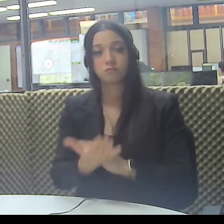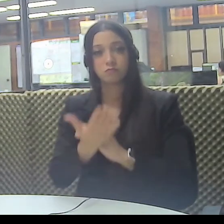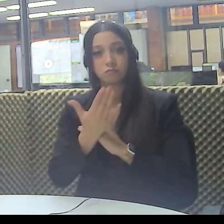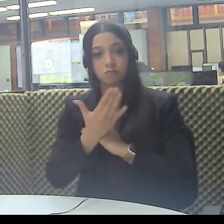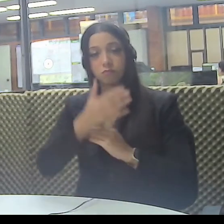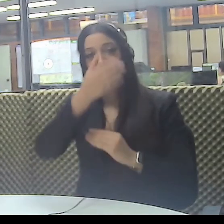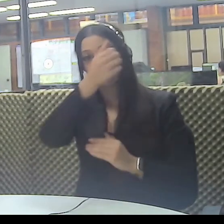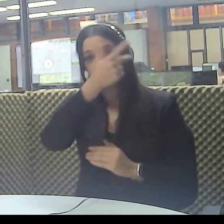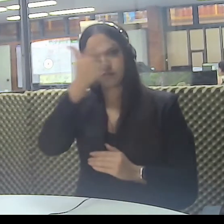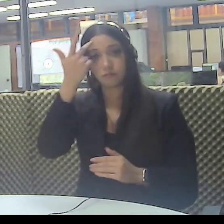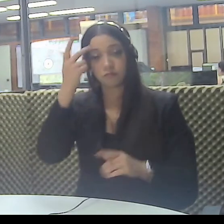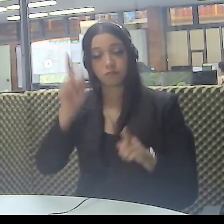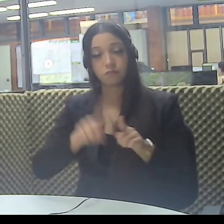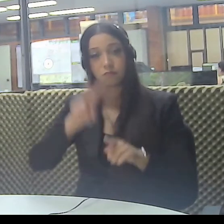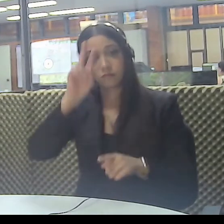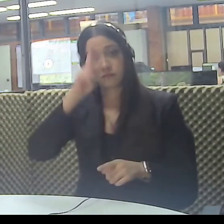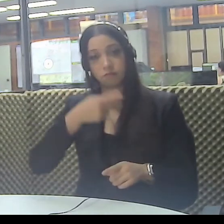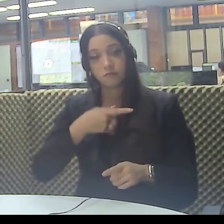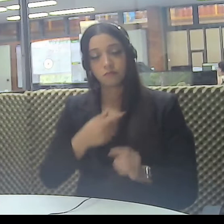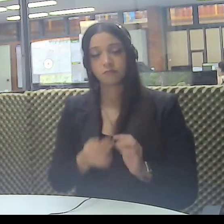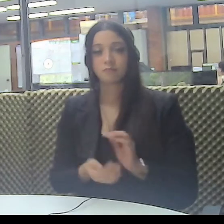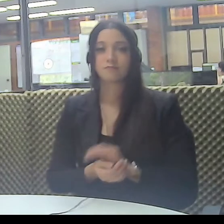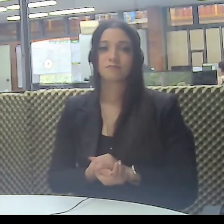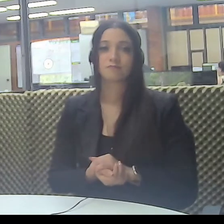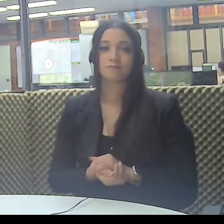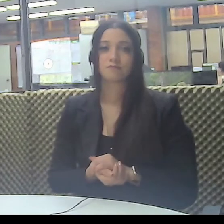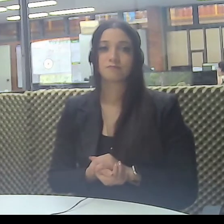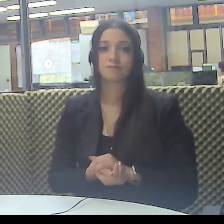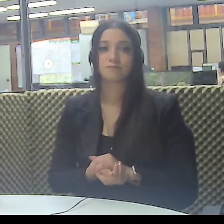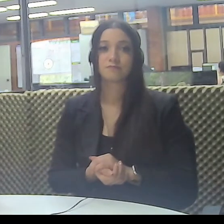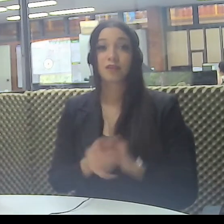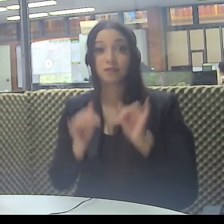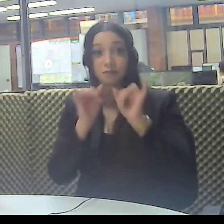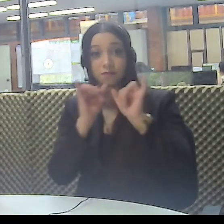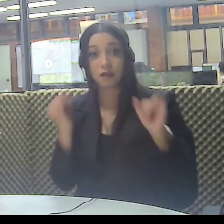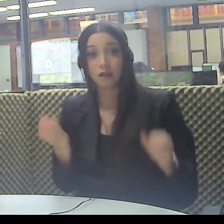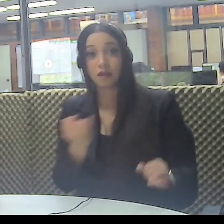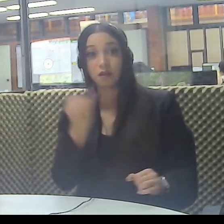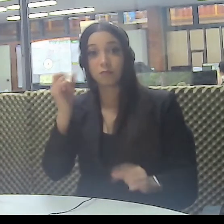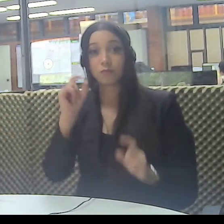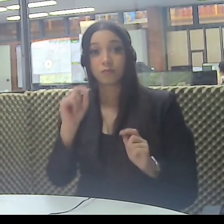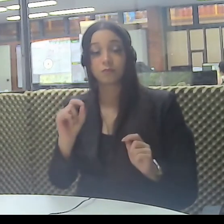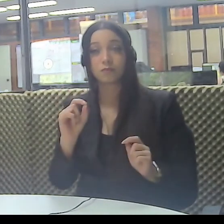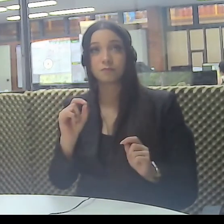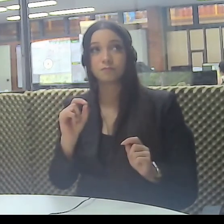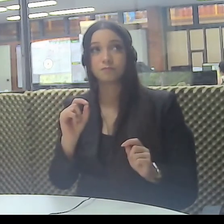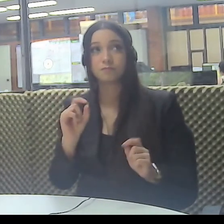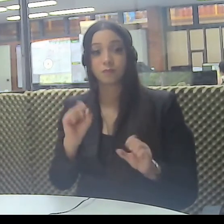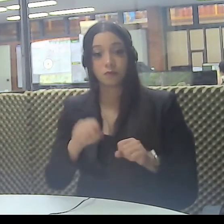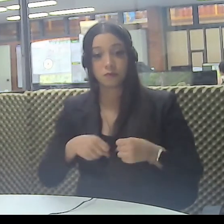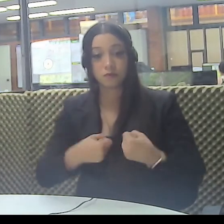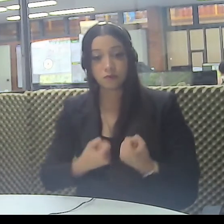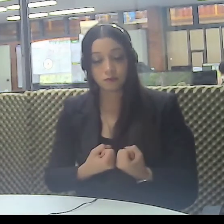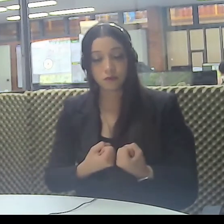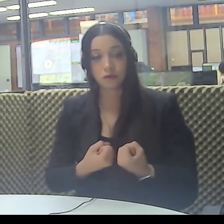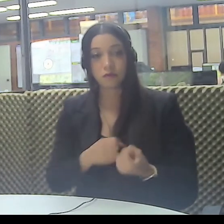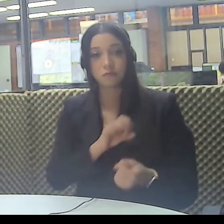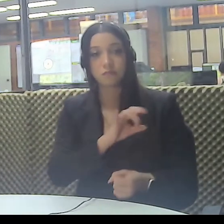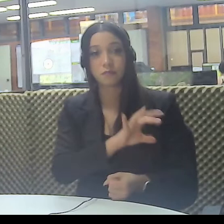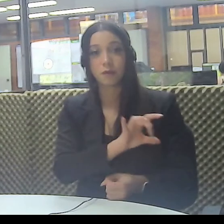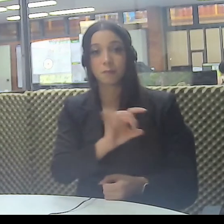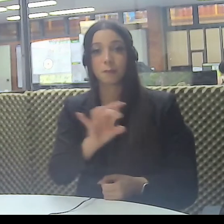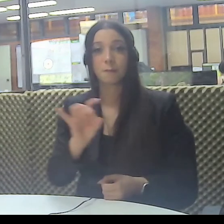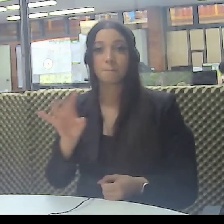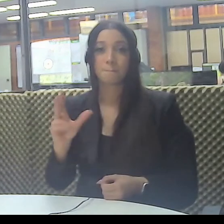a prefeitura, mas a si mesmo. E uma dica importante, até para reforçar, né, que cada um